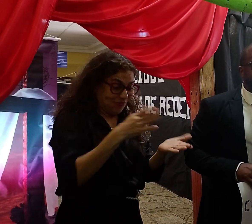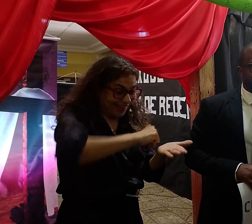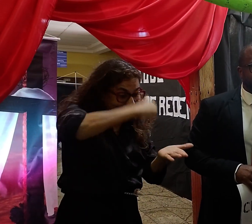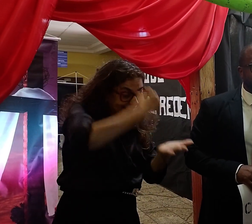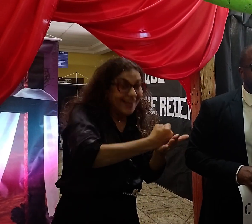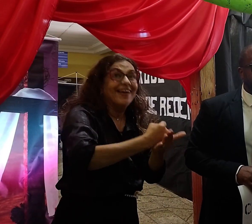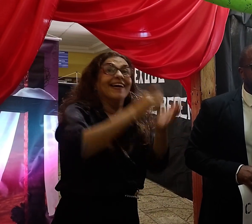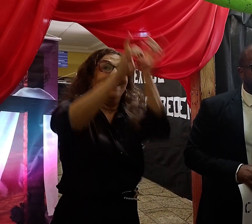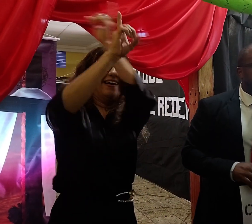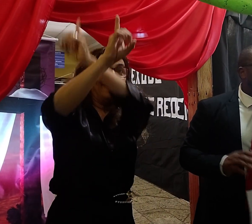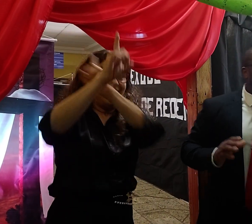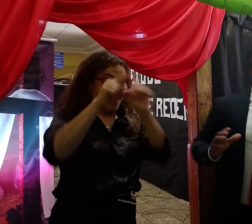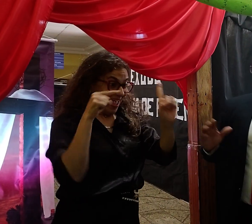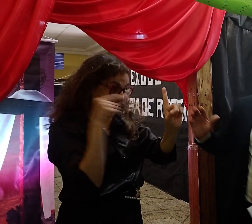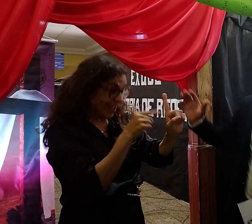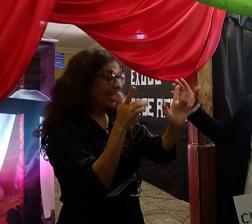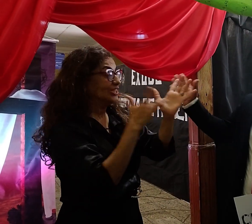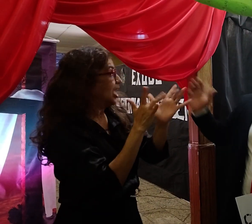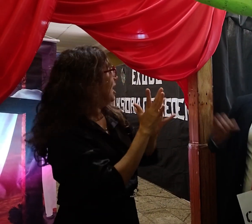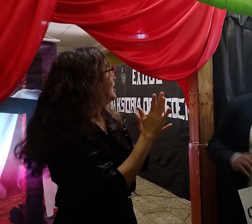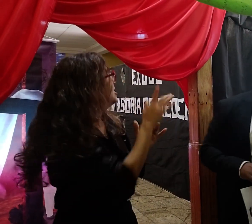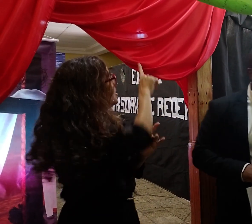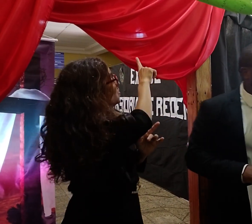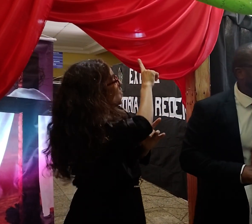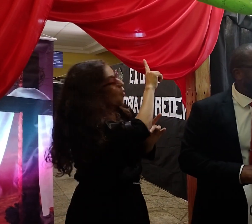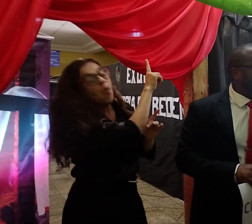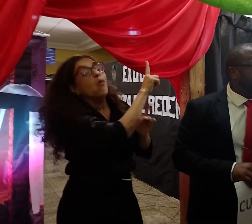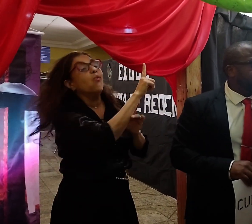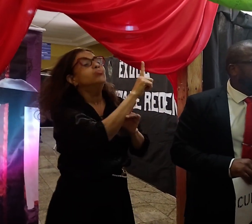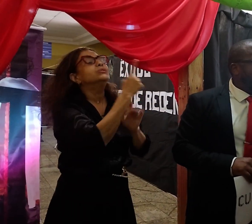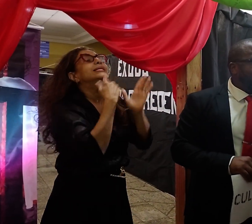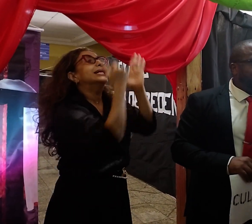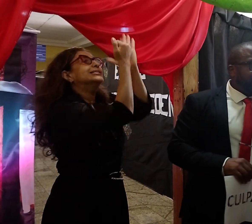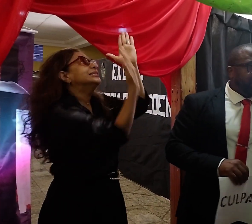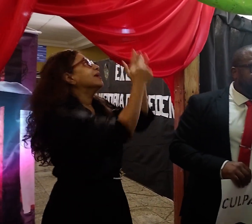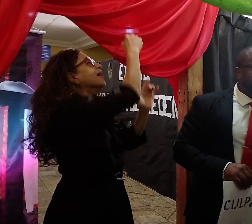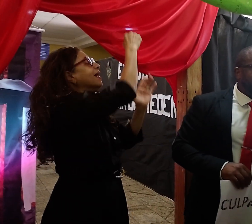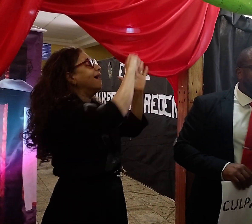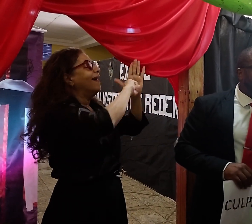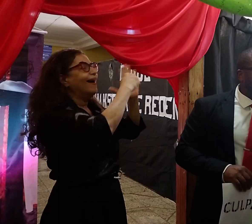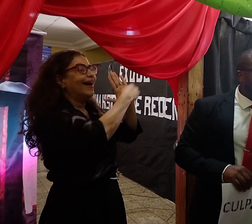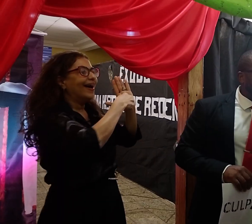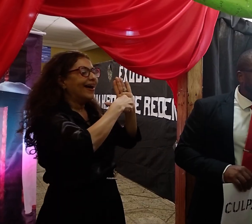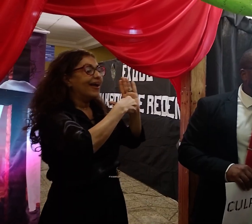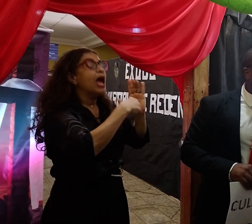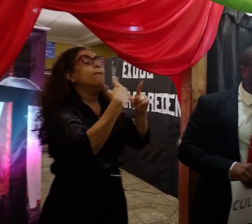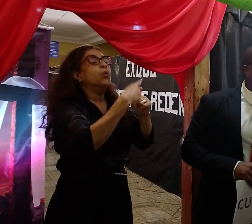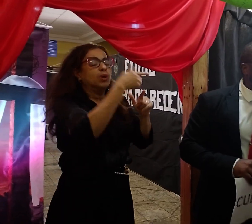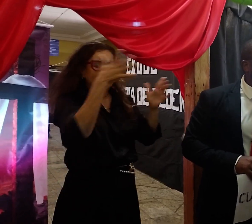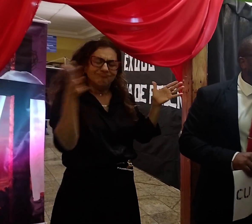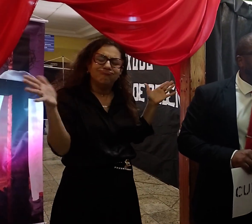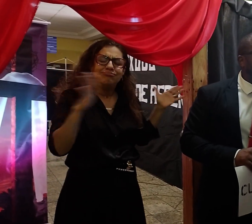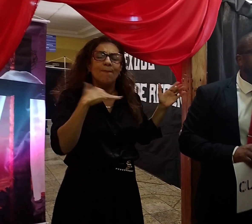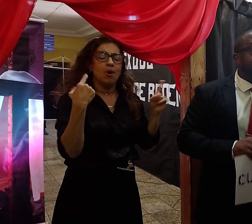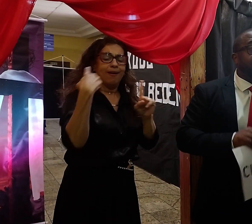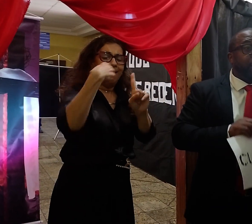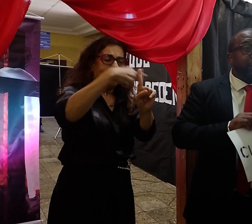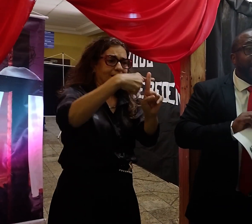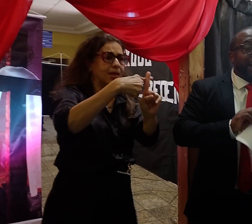necessário. E Cristo, como supriu a cruz do Calvário, a dívida, a célula de dívida que havia sobre nós, ela